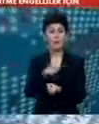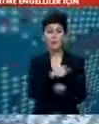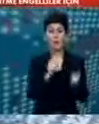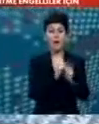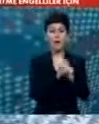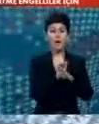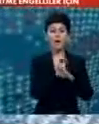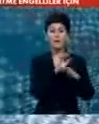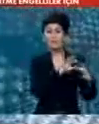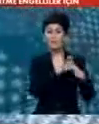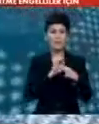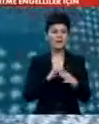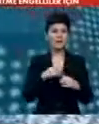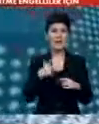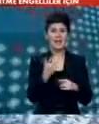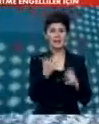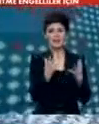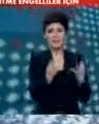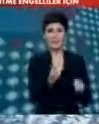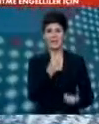hayata bağlılığından etkilenmiş.